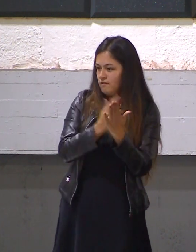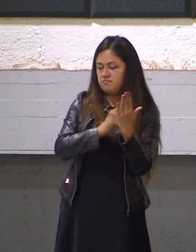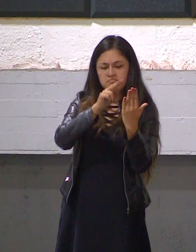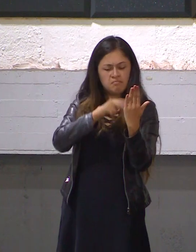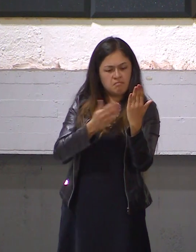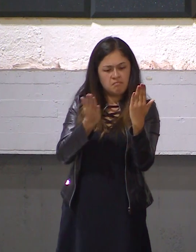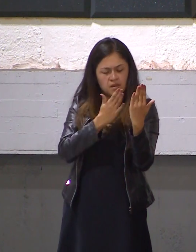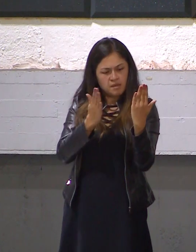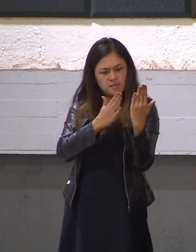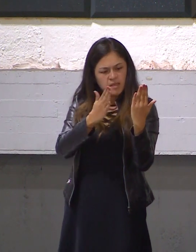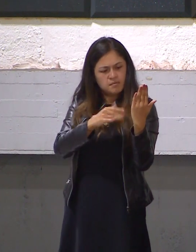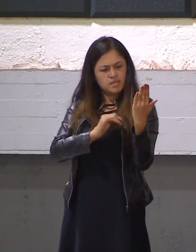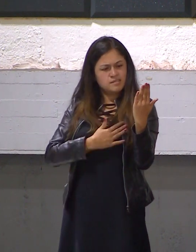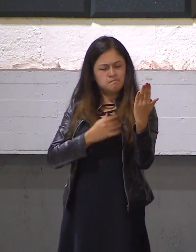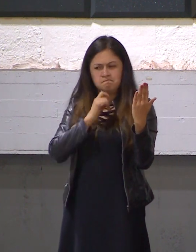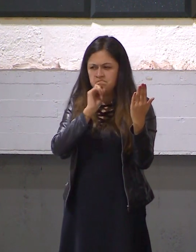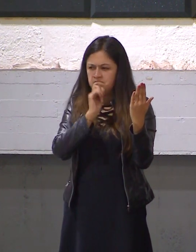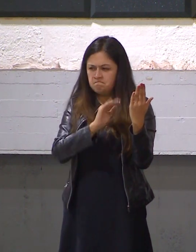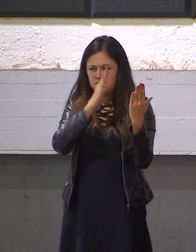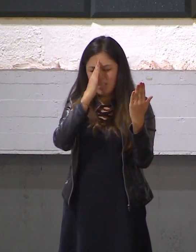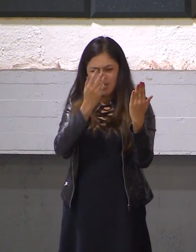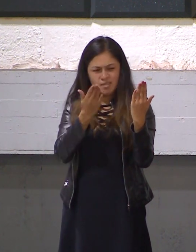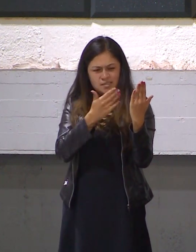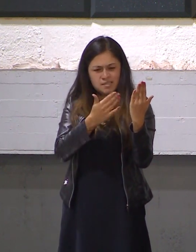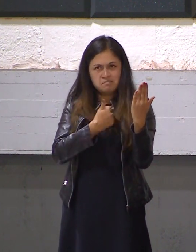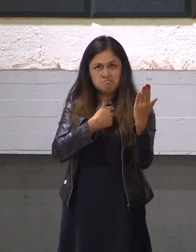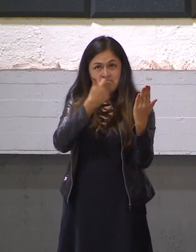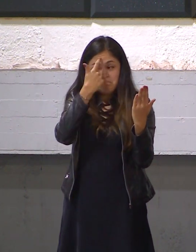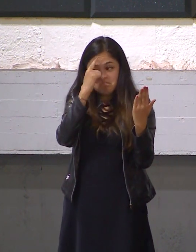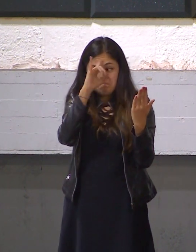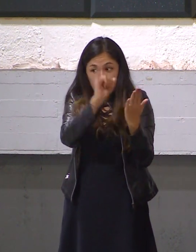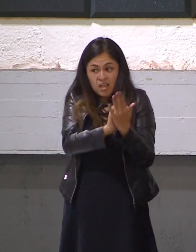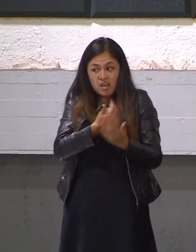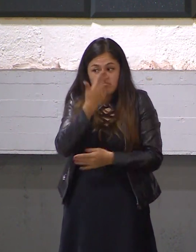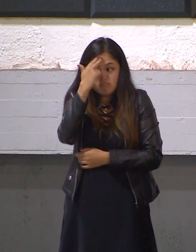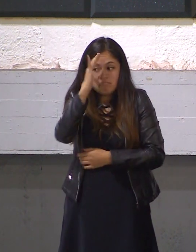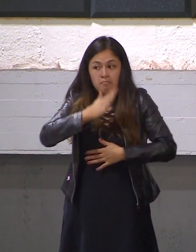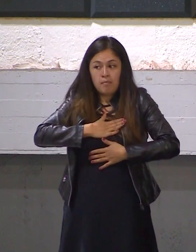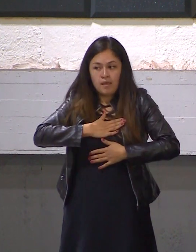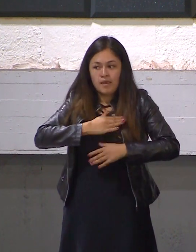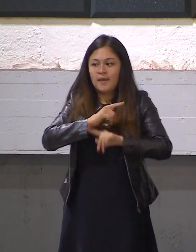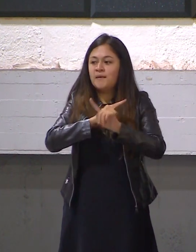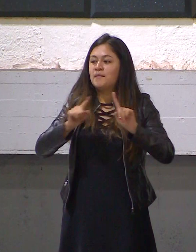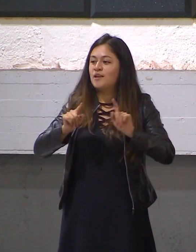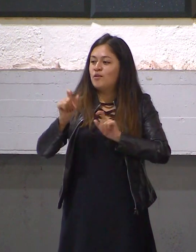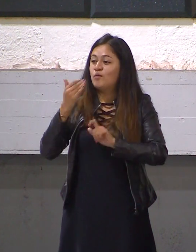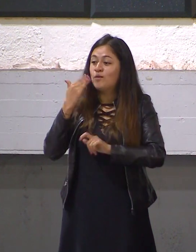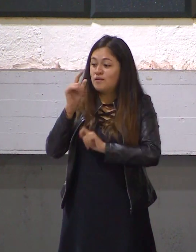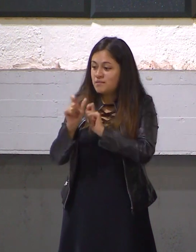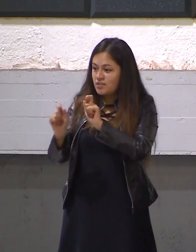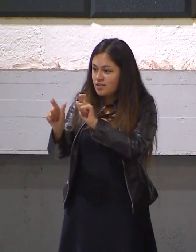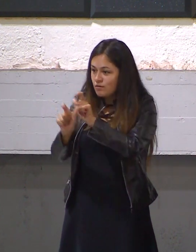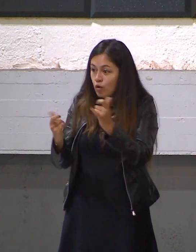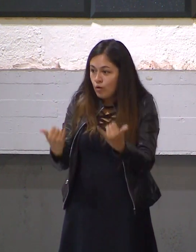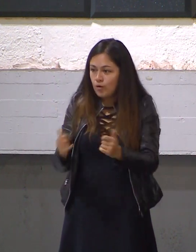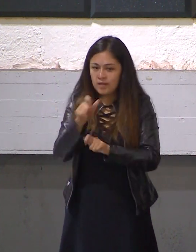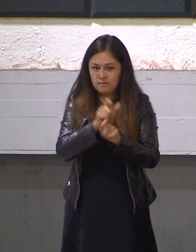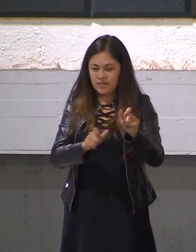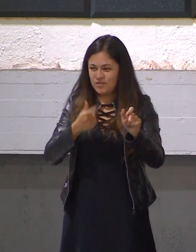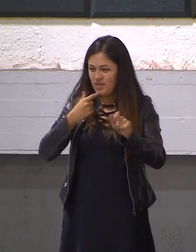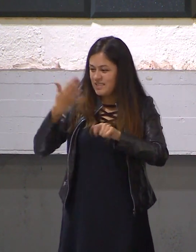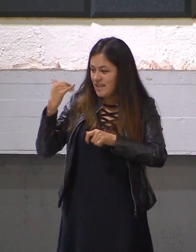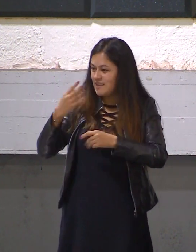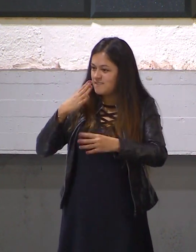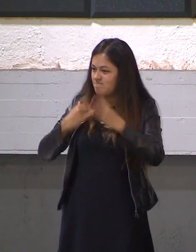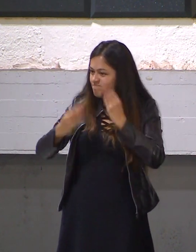puede quedar con muchas incógnitas y queda a la imaginación a la interpretación pero hoy que tenemos estas personas que